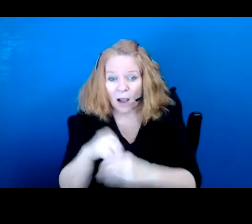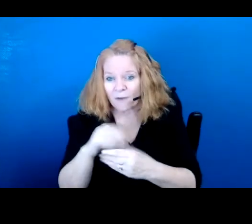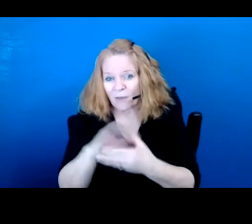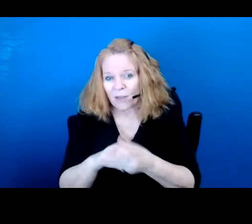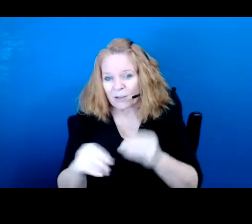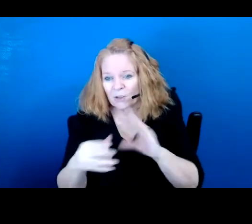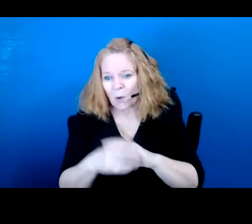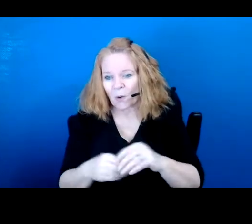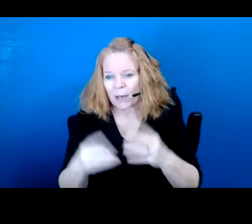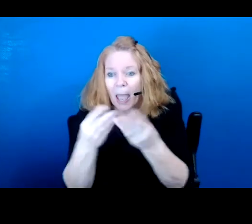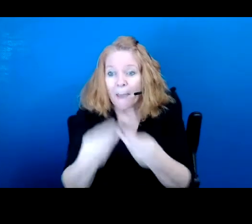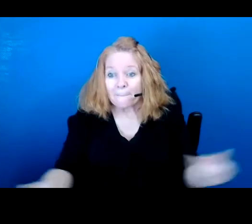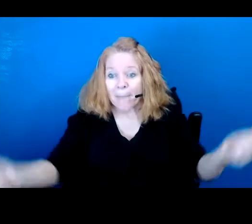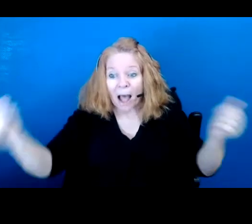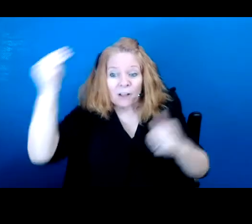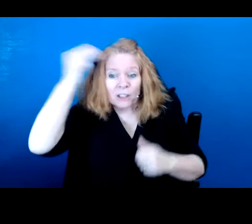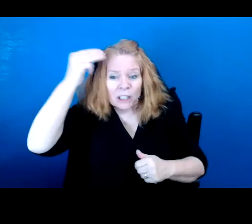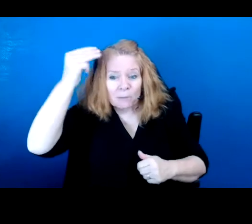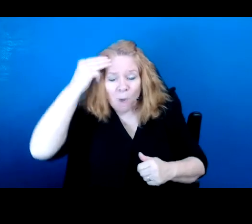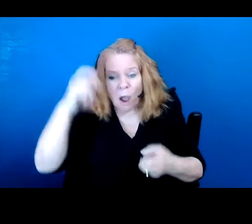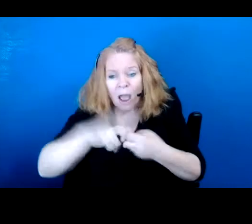está una canción de la historia